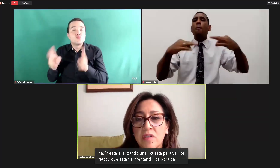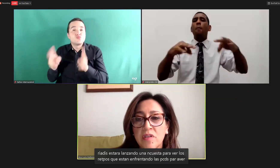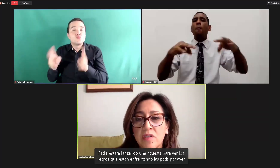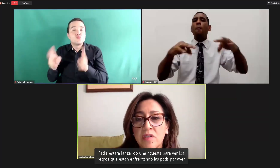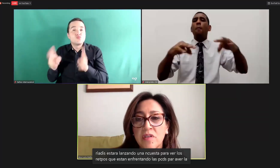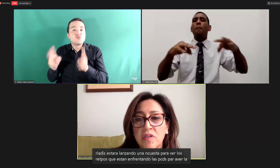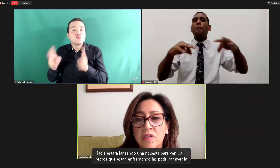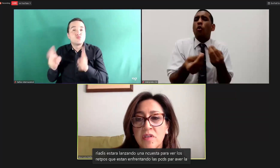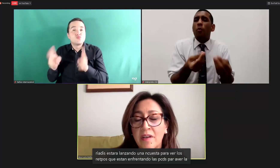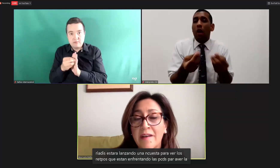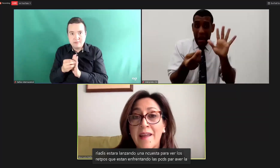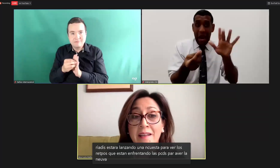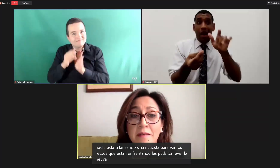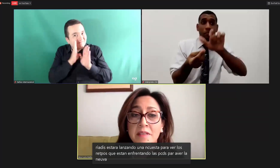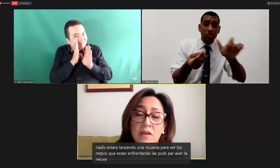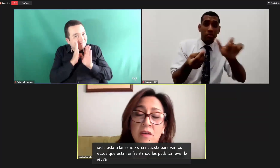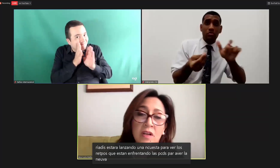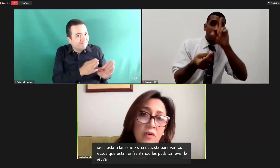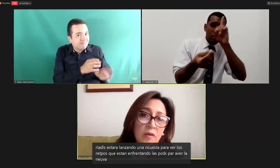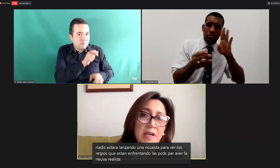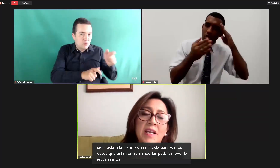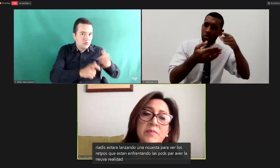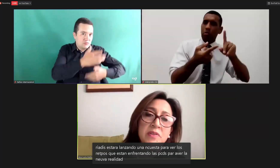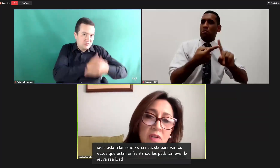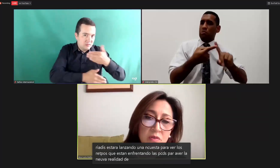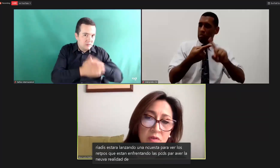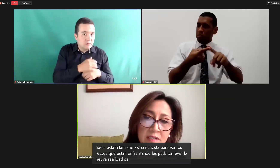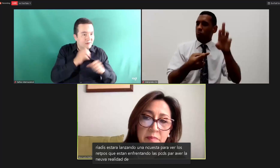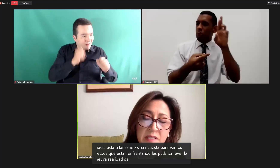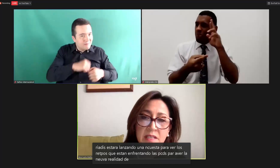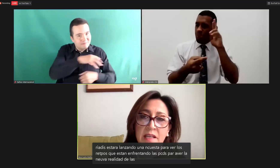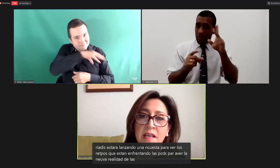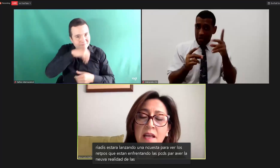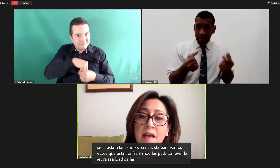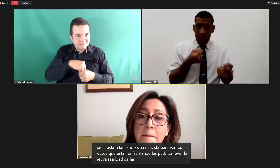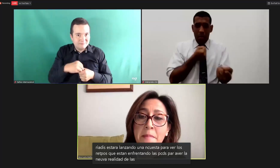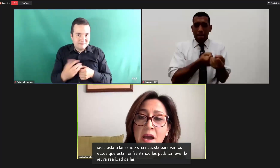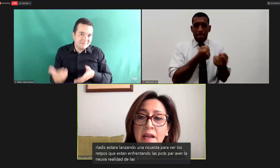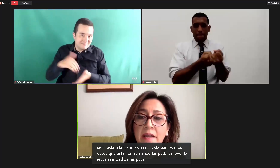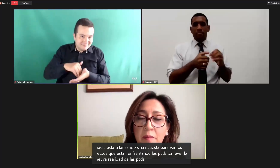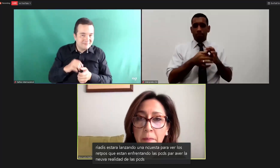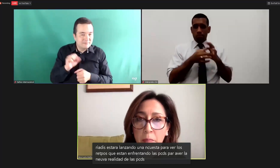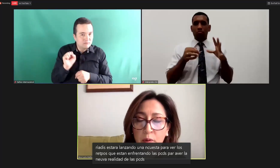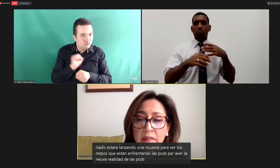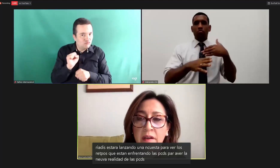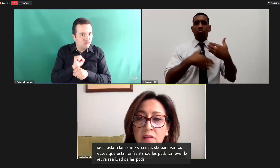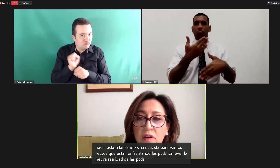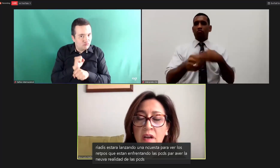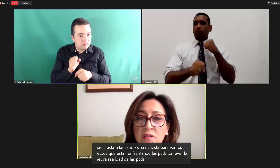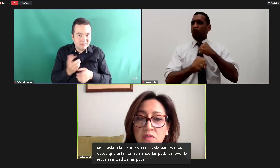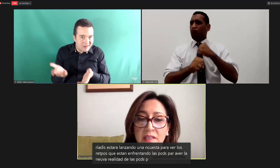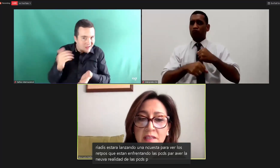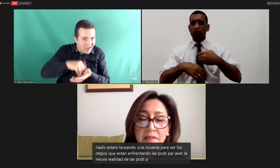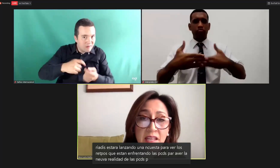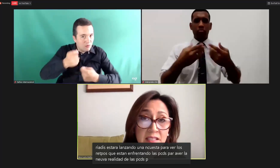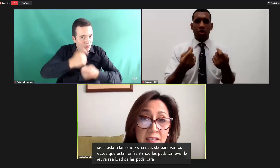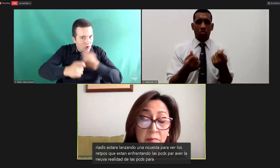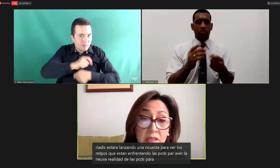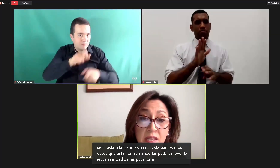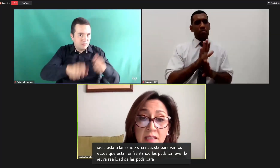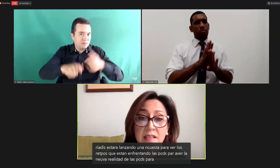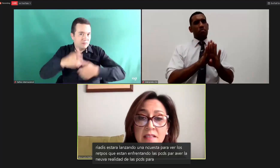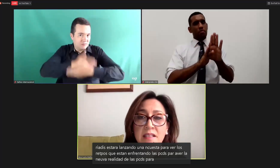programas y procesos de recuperación y reactivación económica a las personas con discapacidad para que puedan retornar a sus